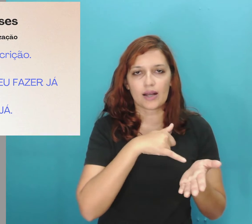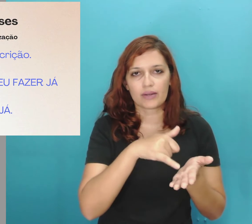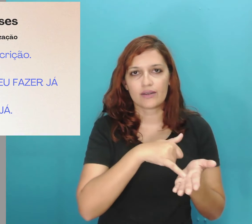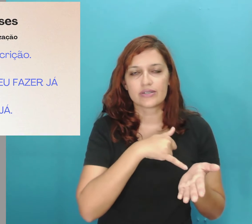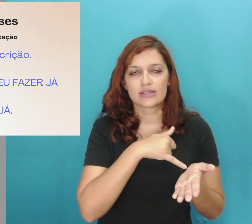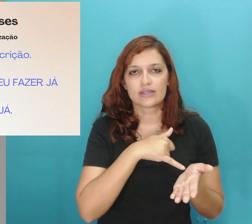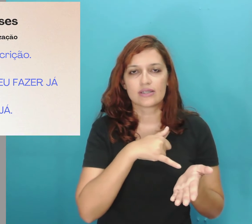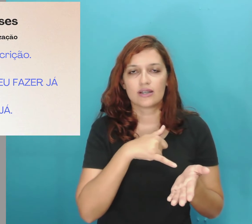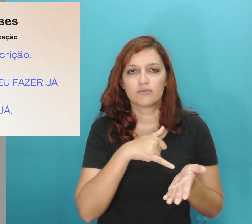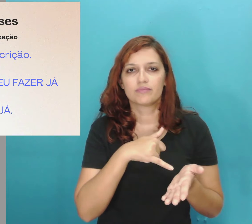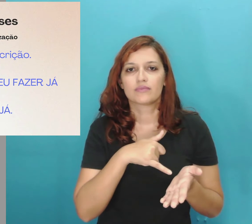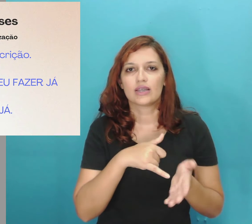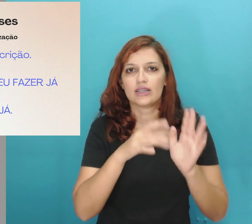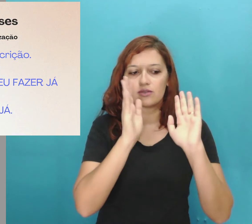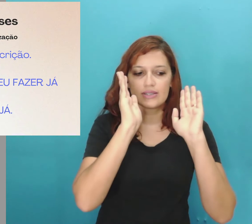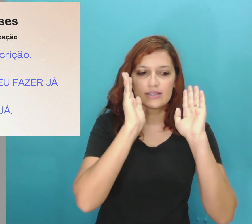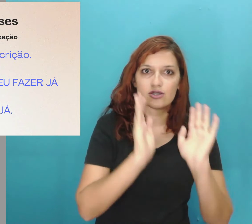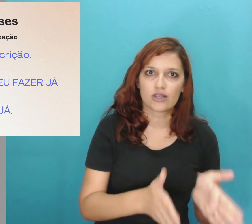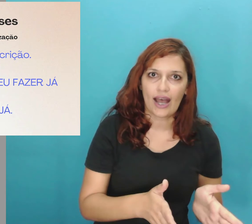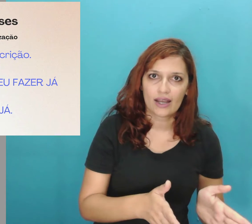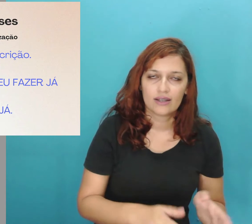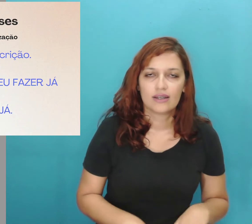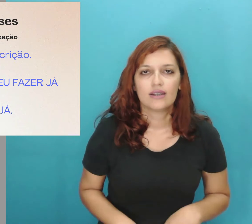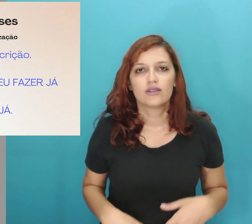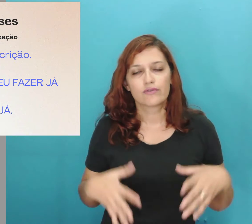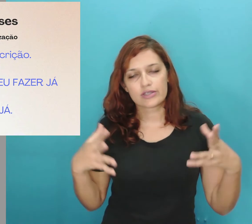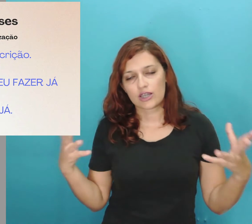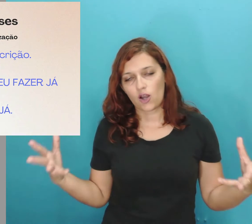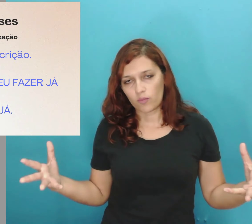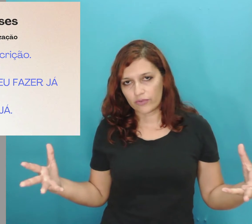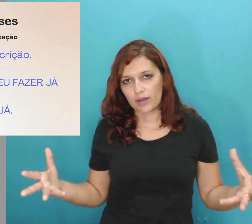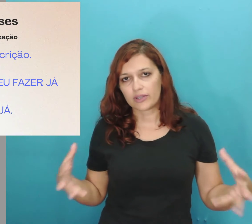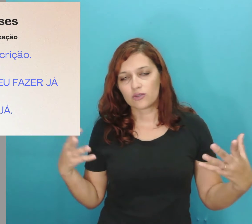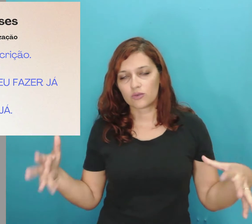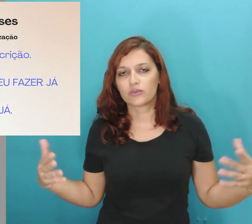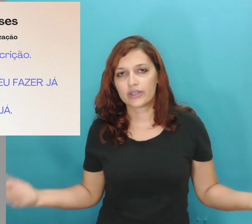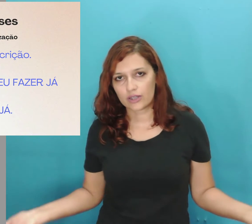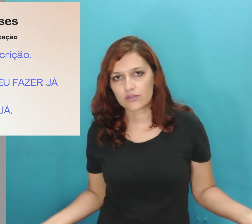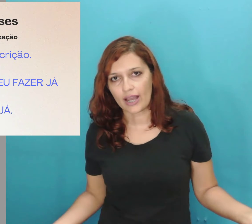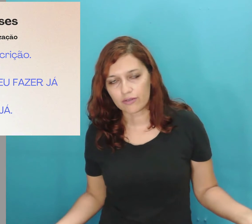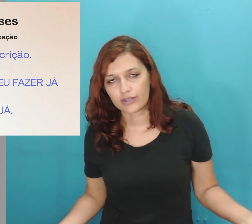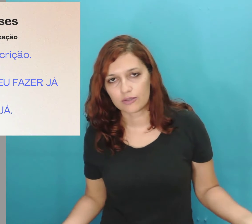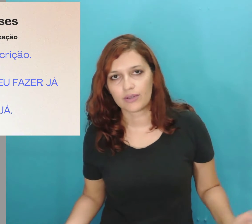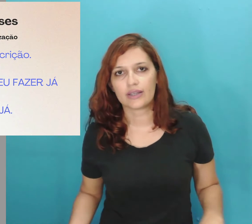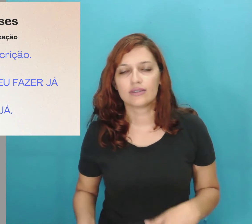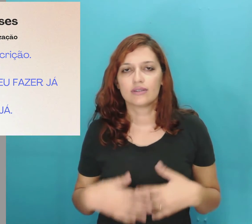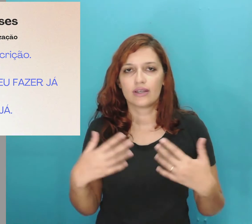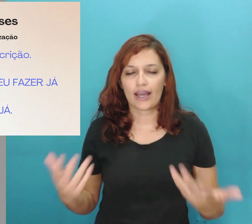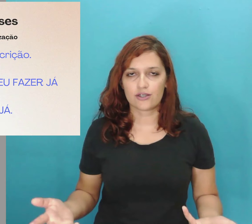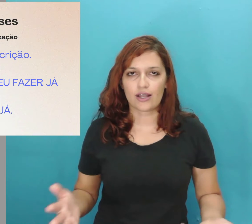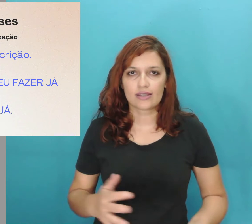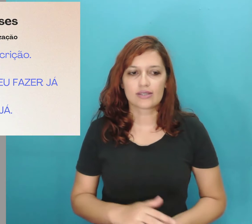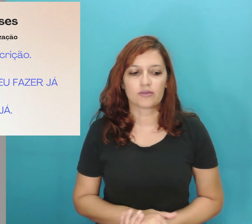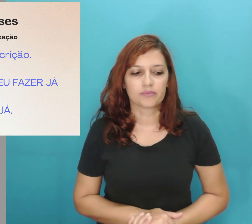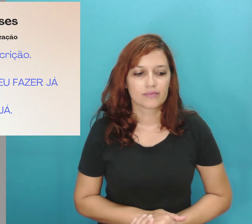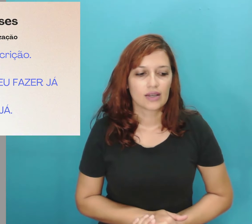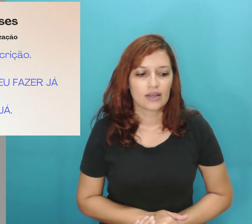palavra inscrição e eu disse já, você obviamente conclui que eu já efetuei esta ação. Então,